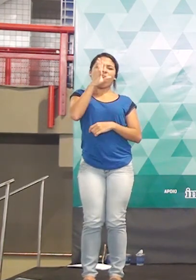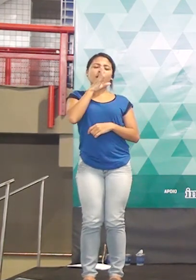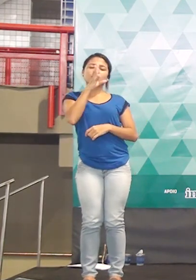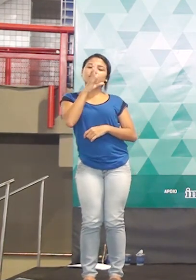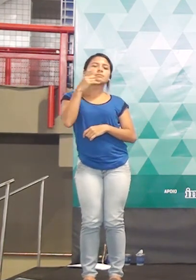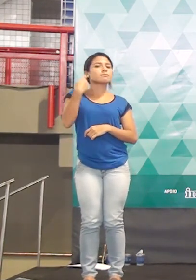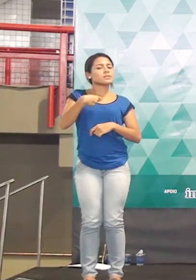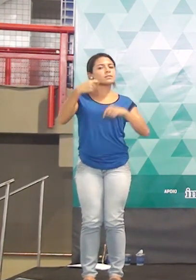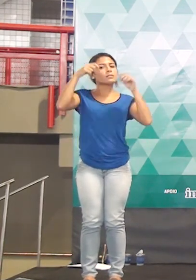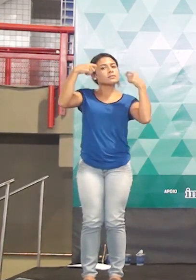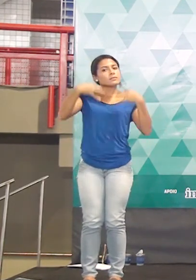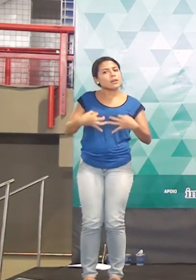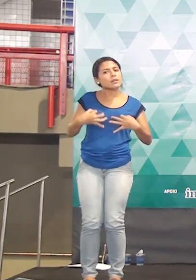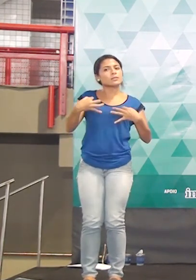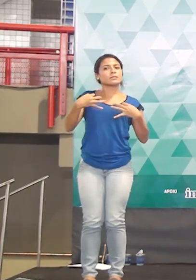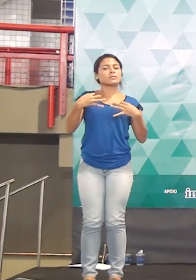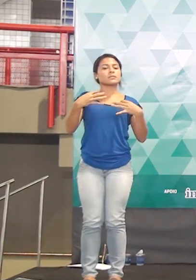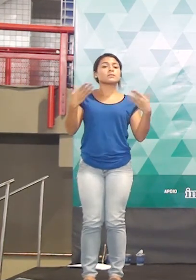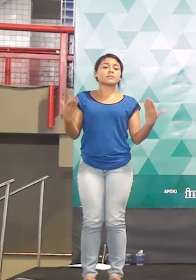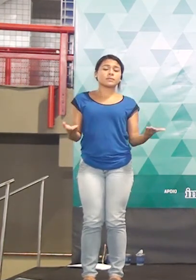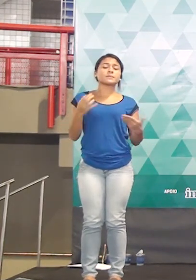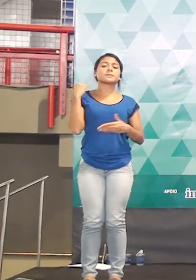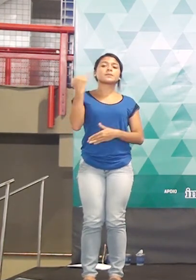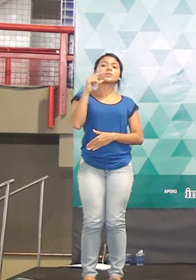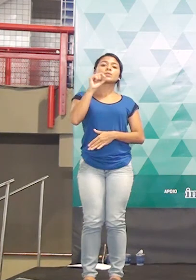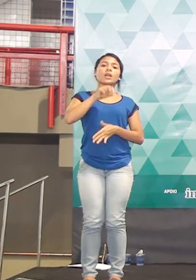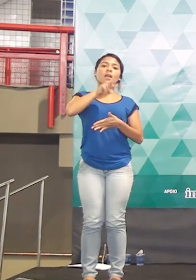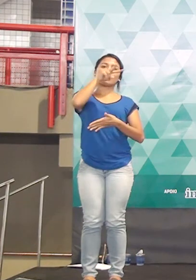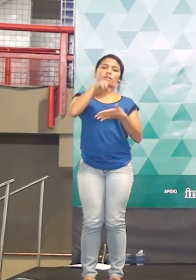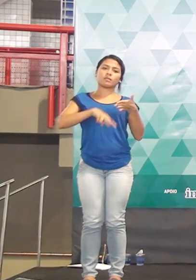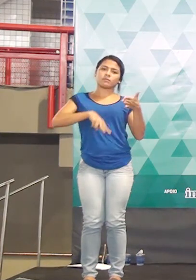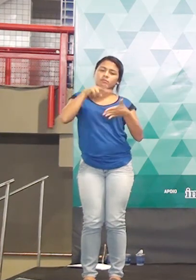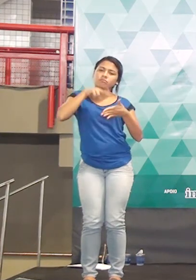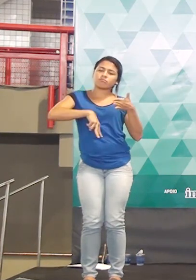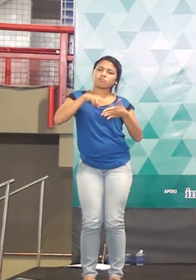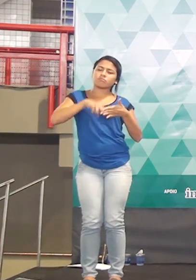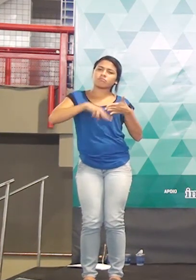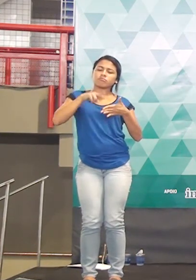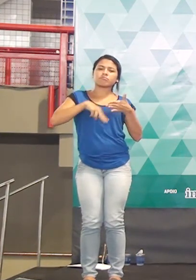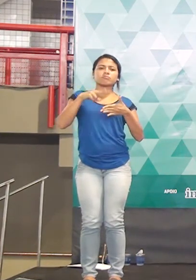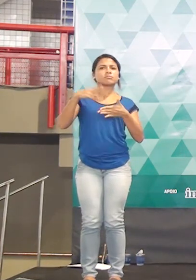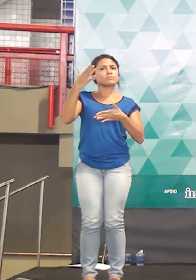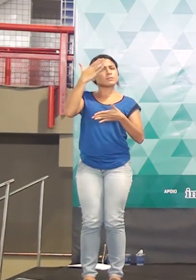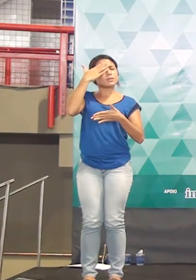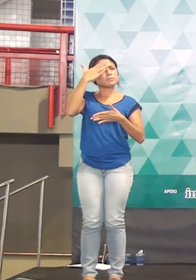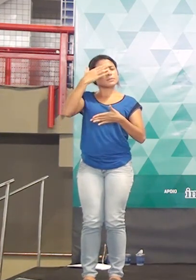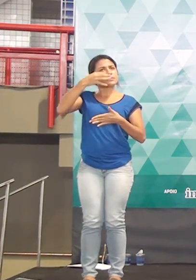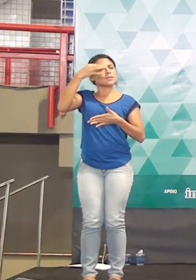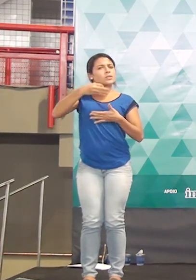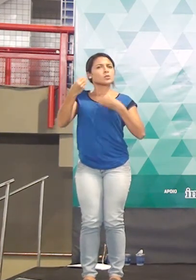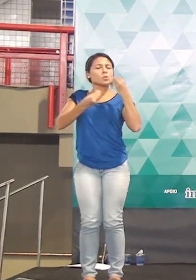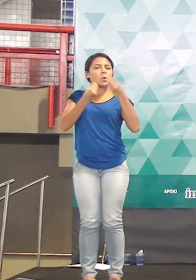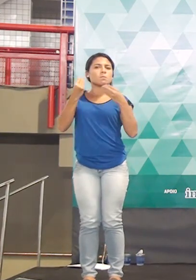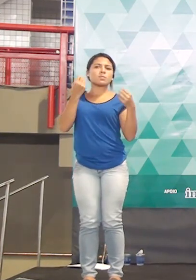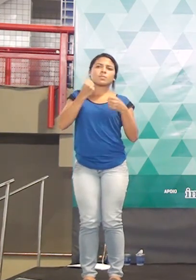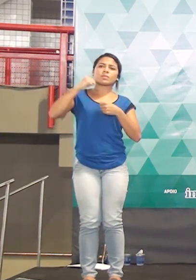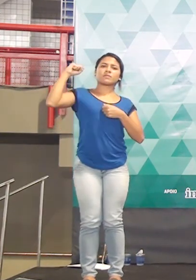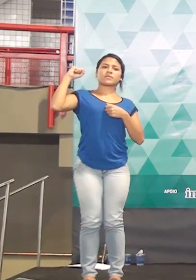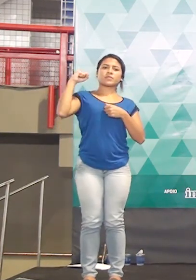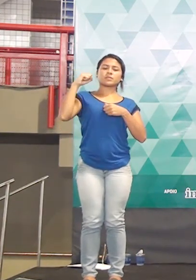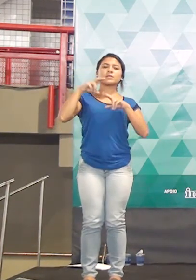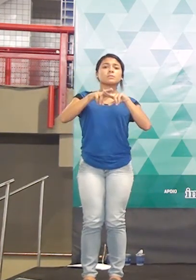leitor, eu tenho que convencê-lo mostrando verdades. As verdades é o que a gente chama de